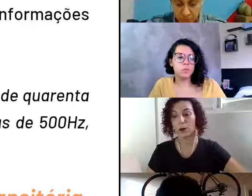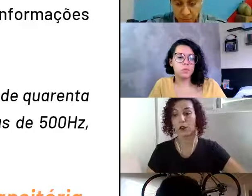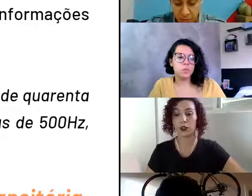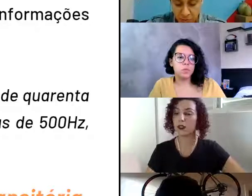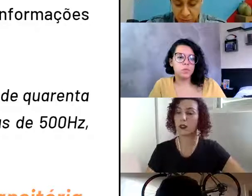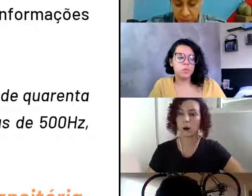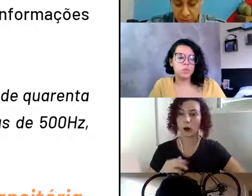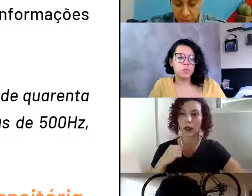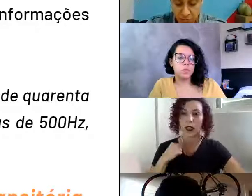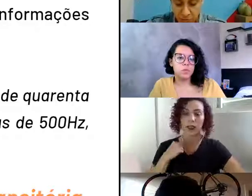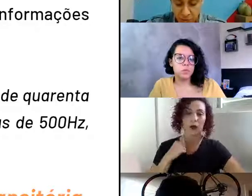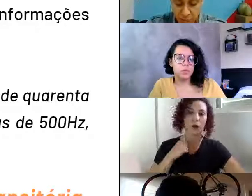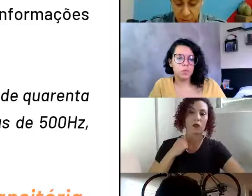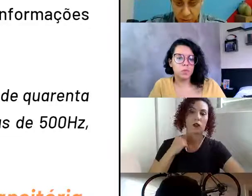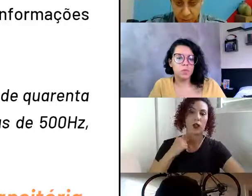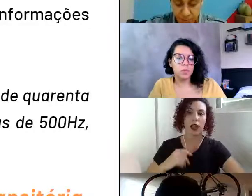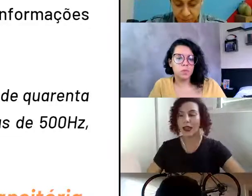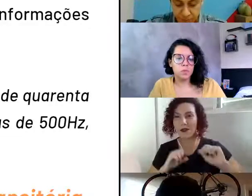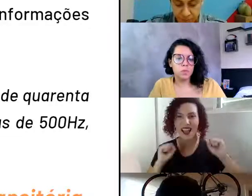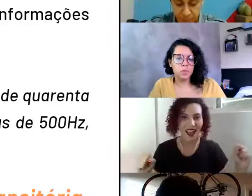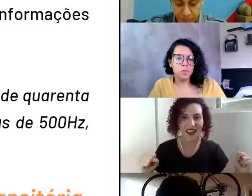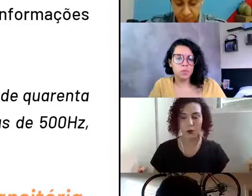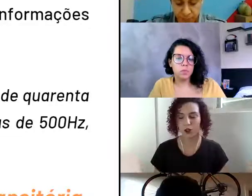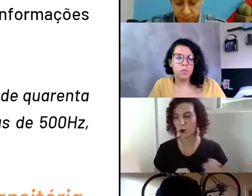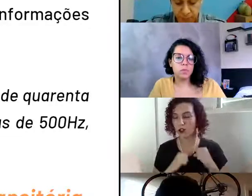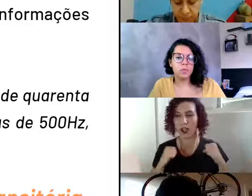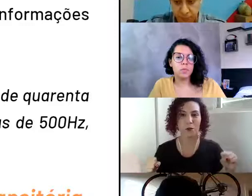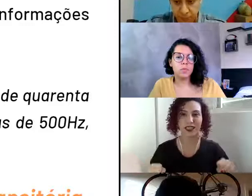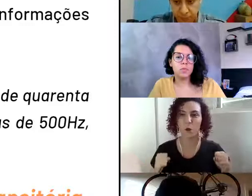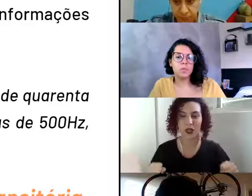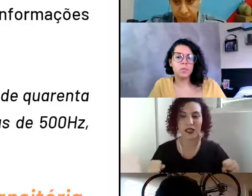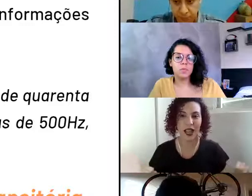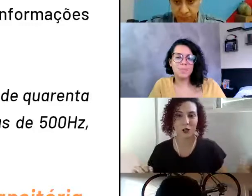que a gente chama de transitória, que é quando a gente está lá na balada,